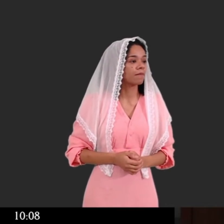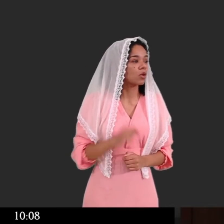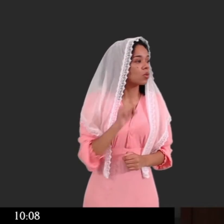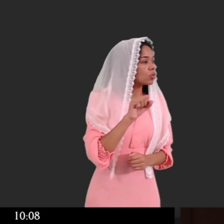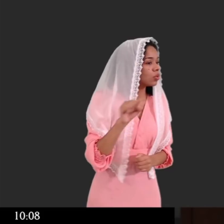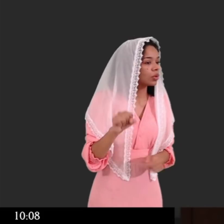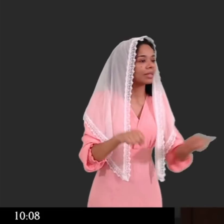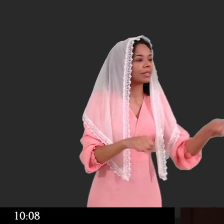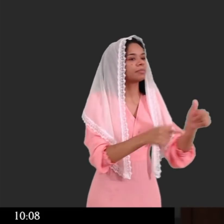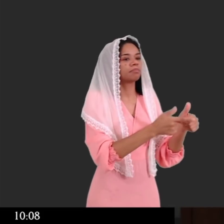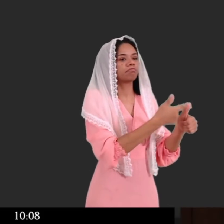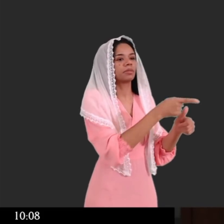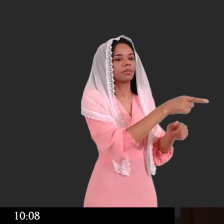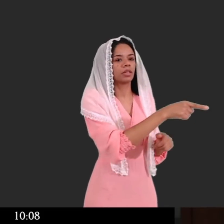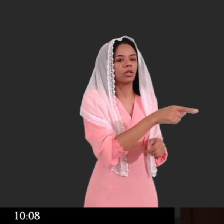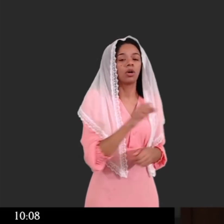88, chamaram ali, é isso?